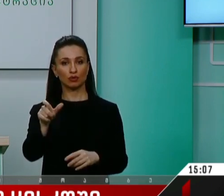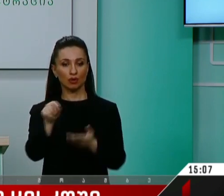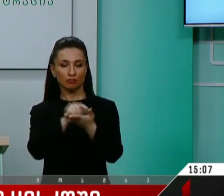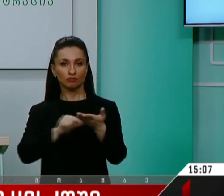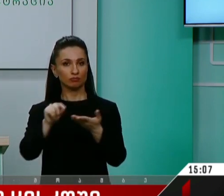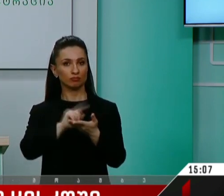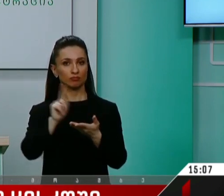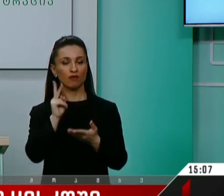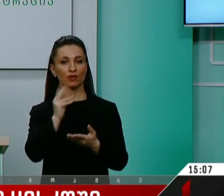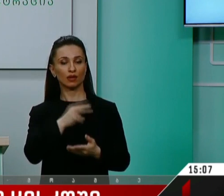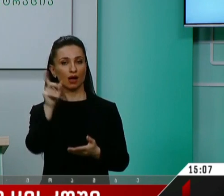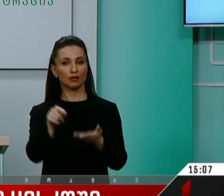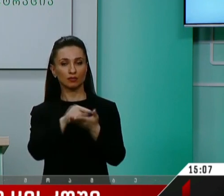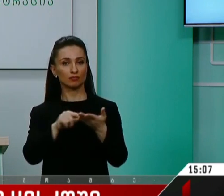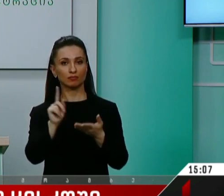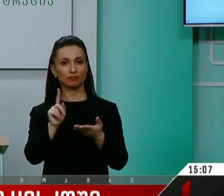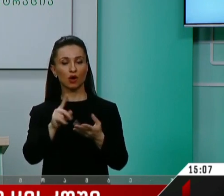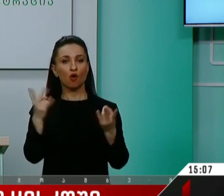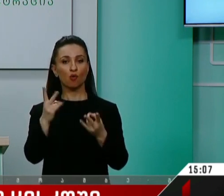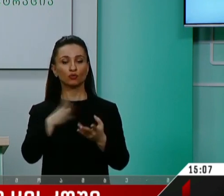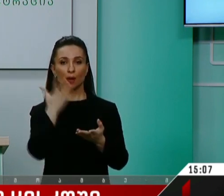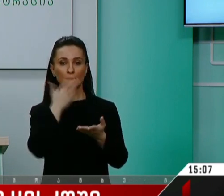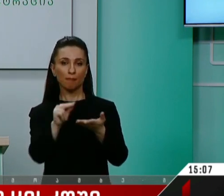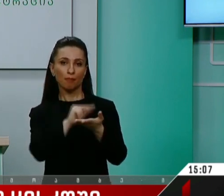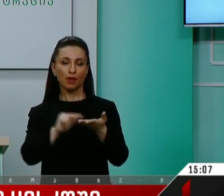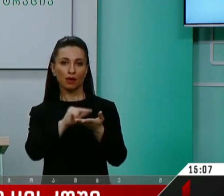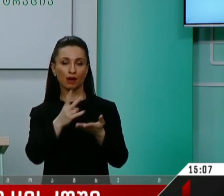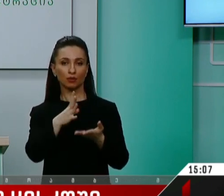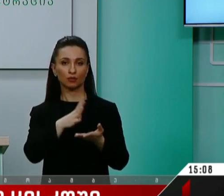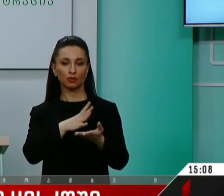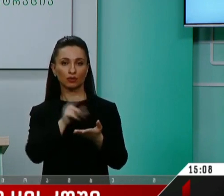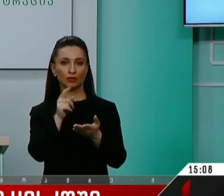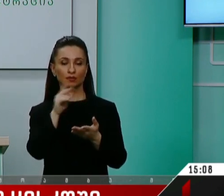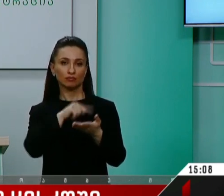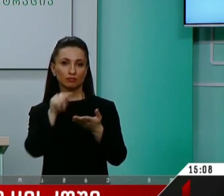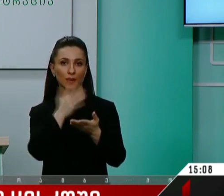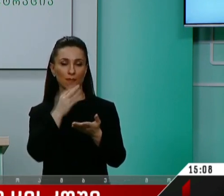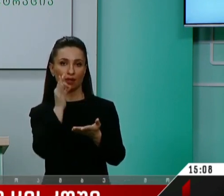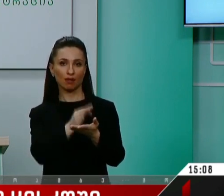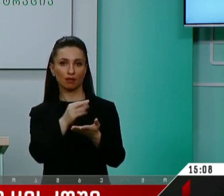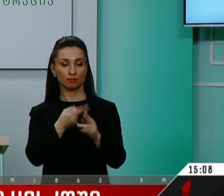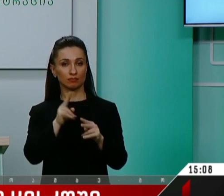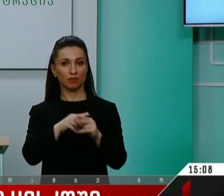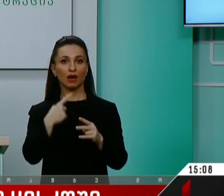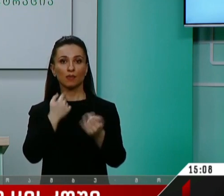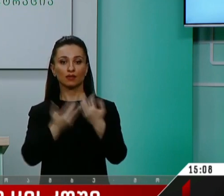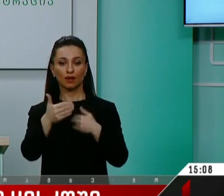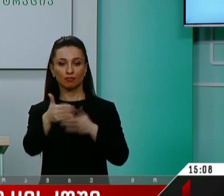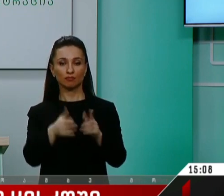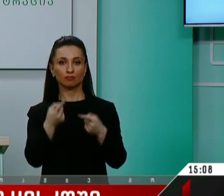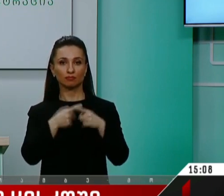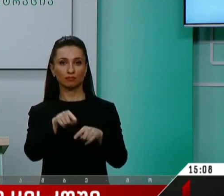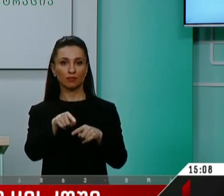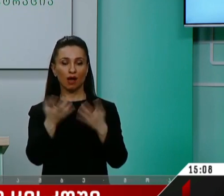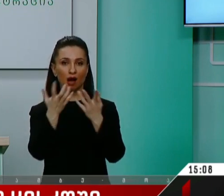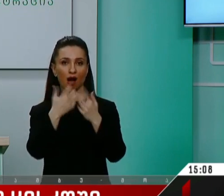უნდა შემოხაზოს სასურველი კანდიდატის ნომერი, არამედ უნდა გააფერადოს კანდიდატის წინ არსებული წრე. ხმის მთვლელი აპარატი